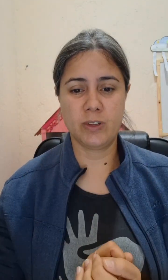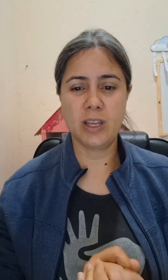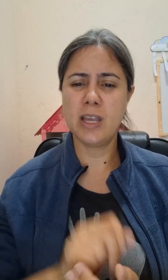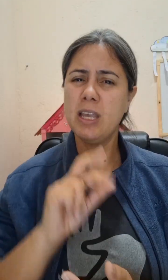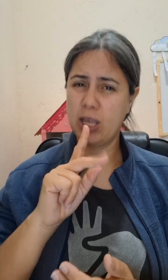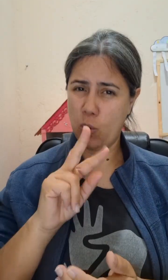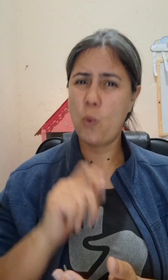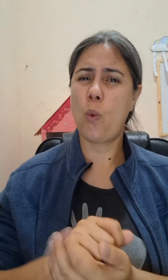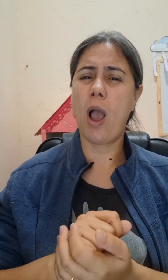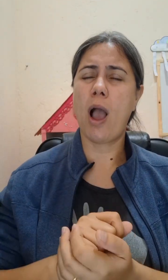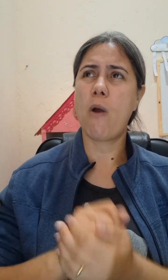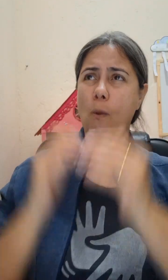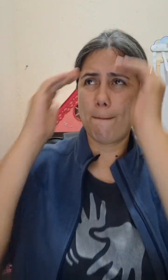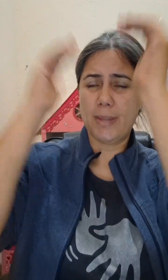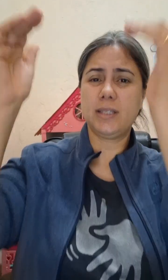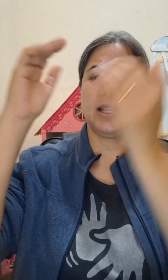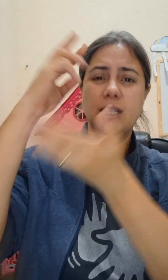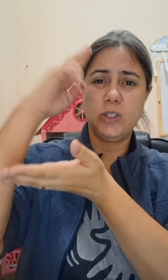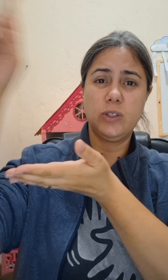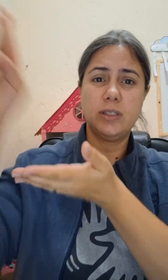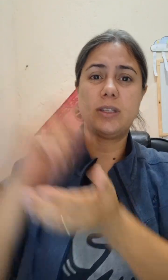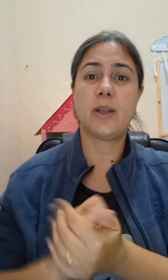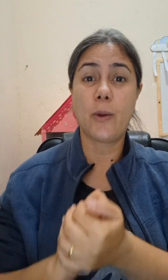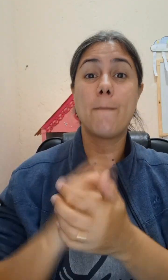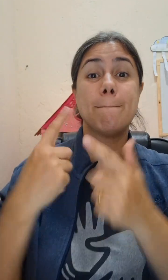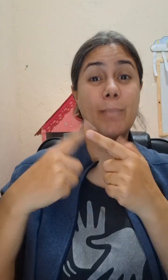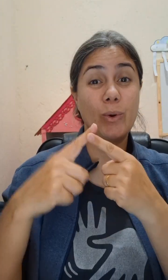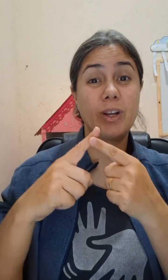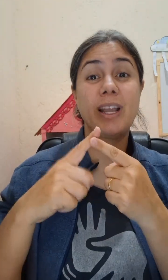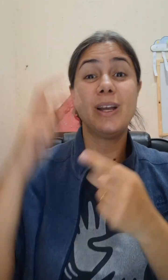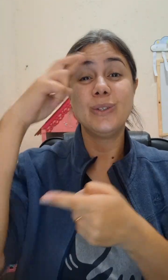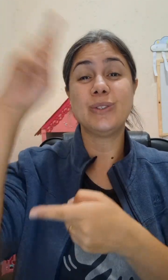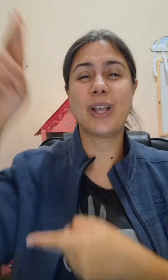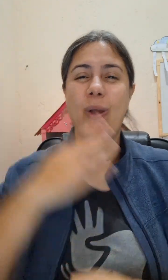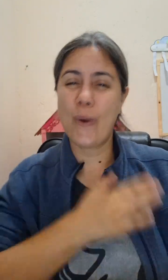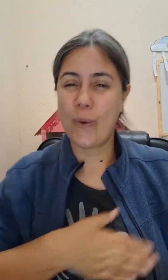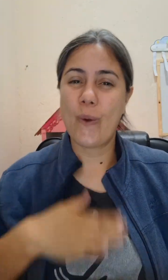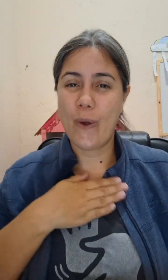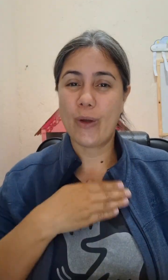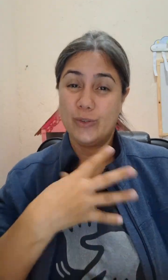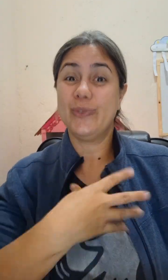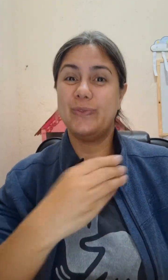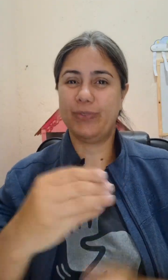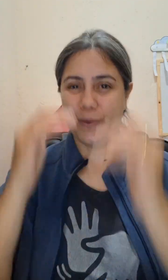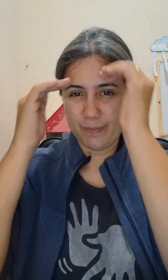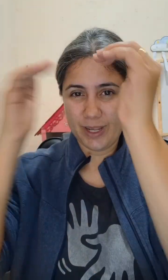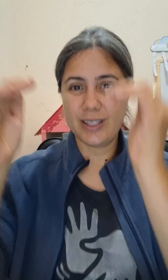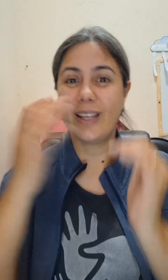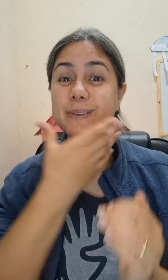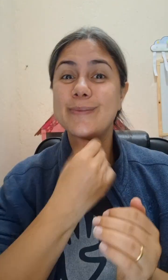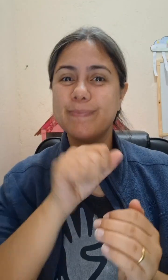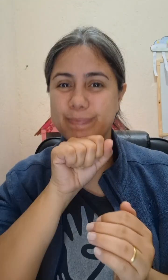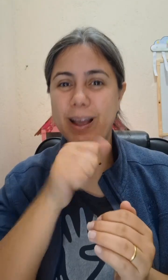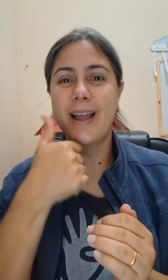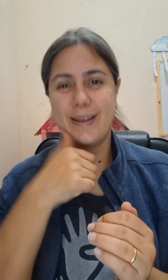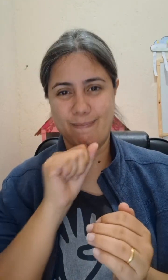pais em tudo, igual obedece o Senhor, porque é isso que o Senhor gosta. O Senhor se